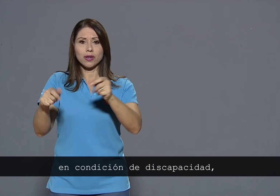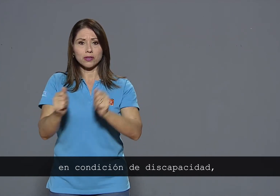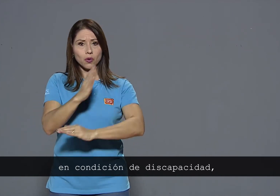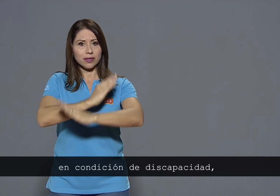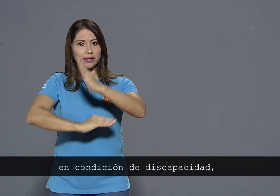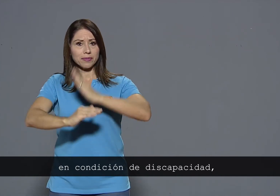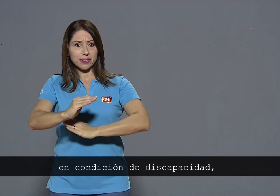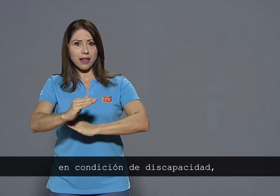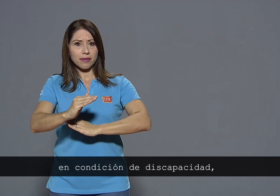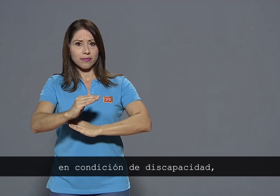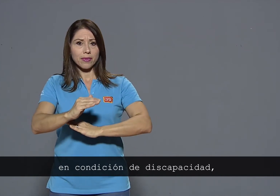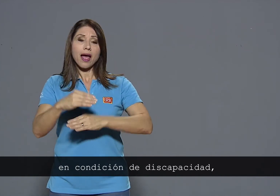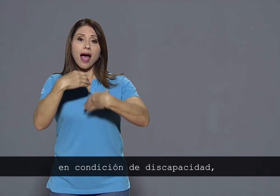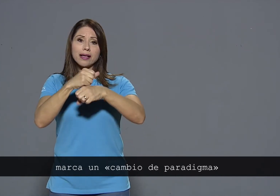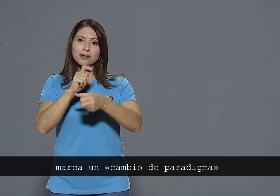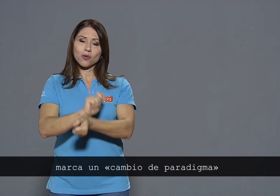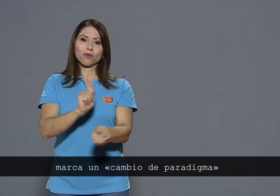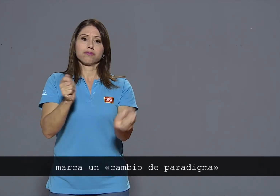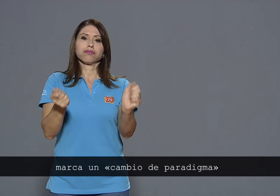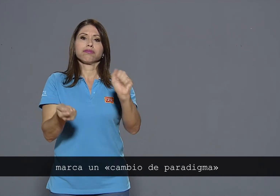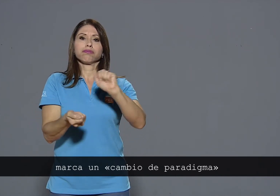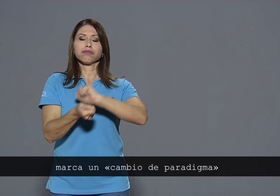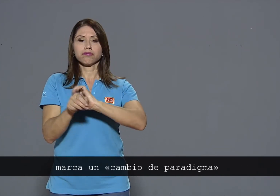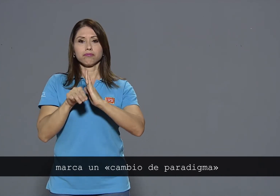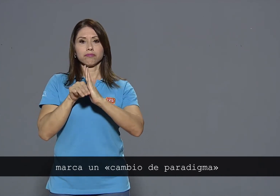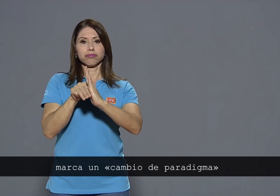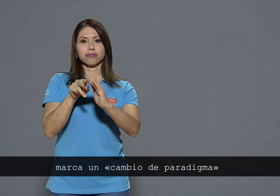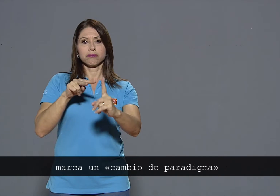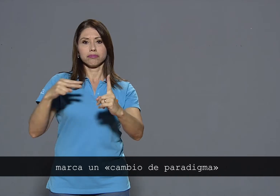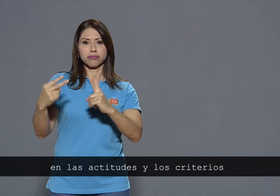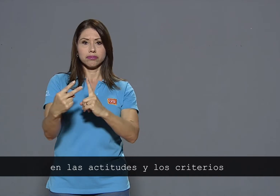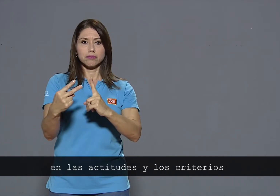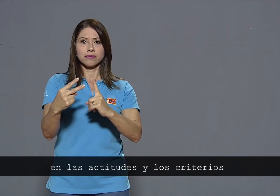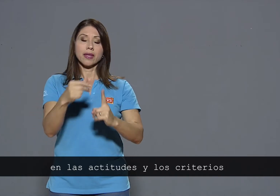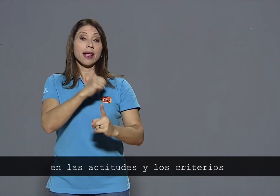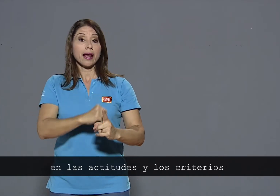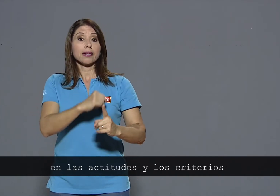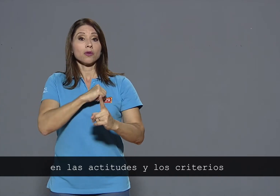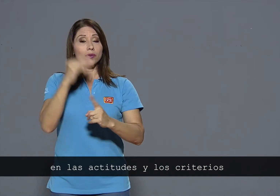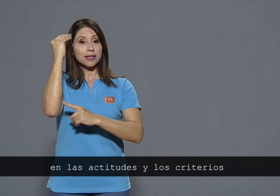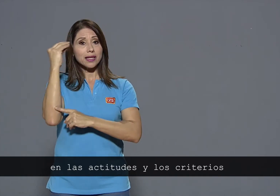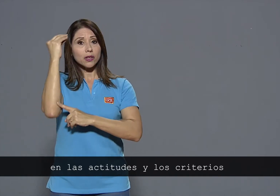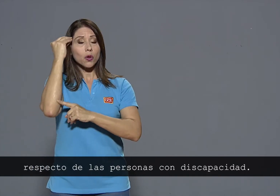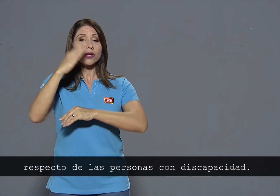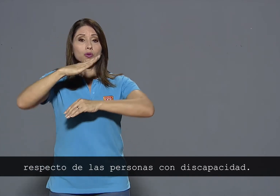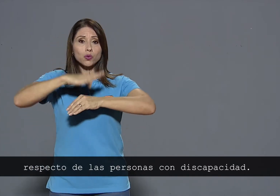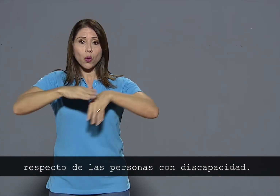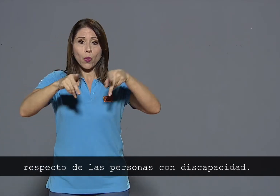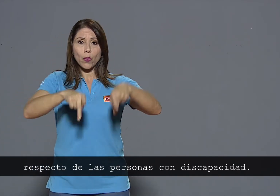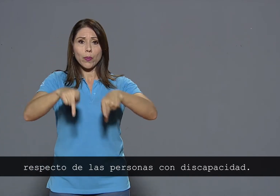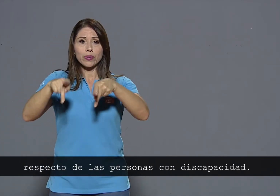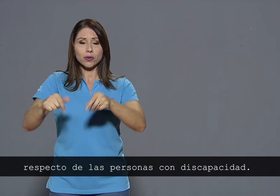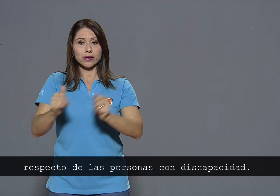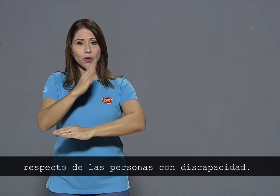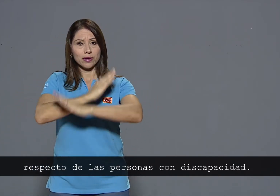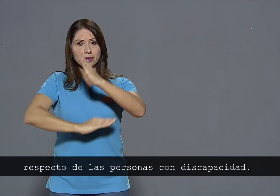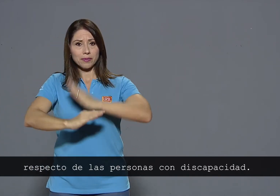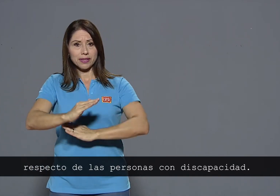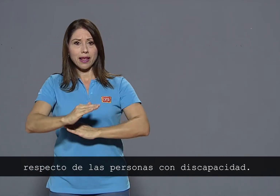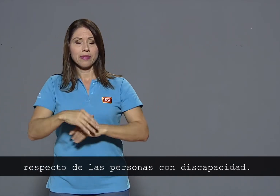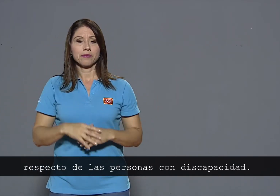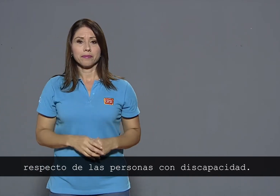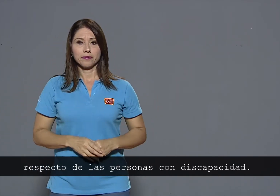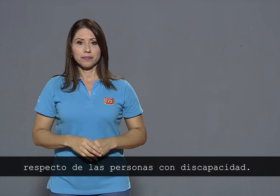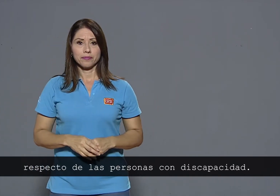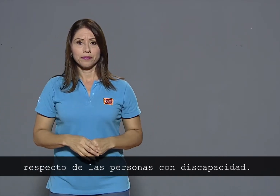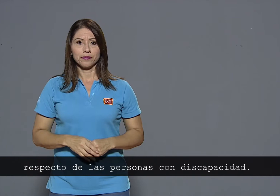Personas en Condición de Discapacidad marca un cambio de paradigma en las actitudes y los criterios respecto de las personas con